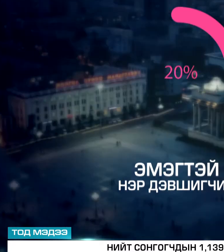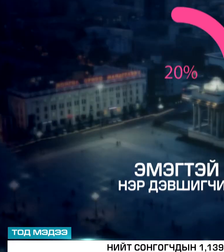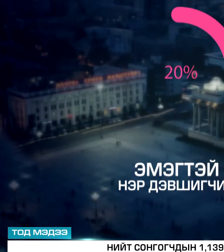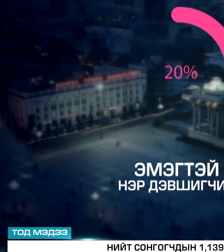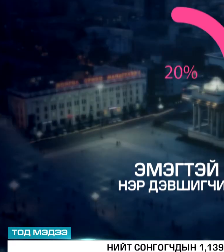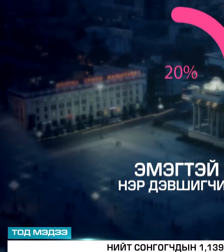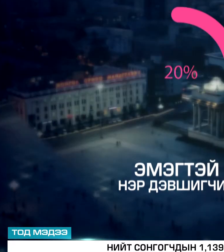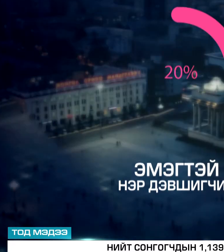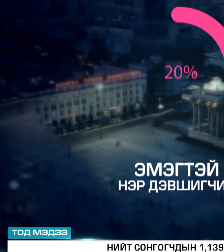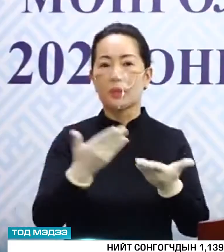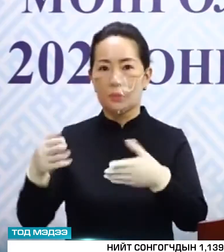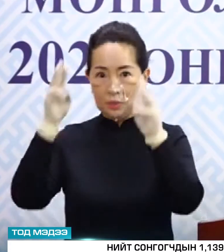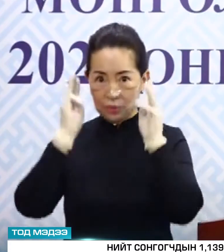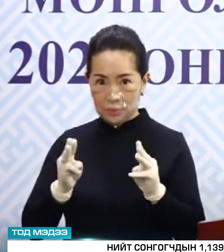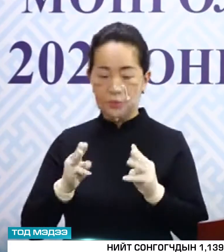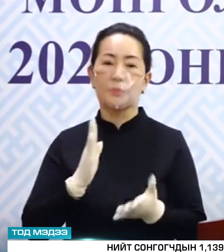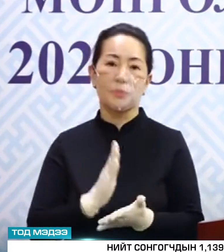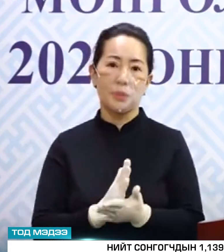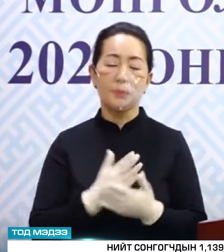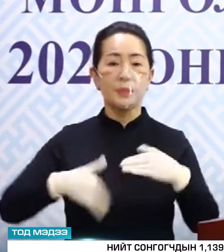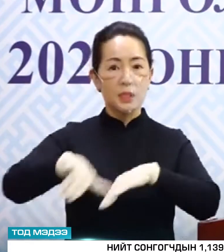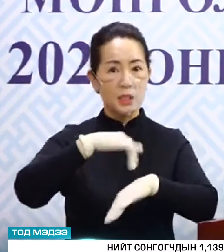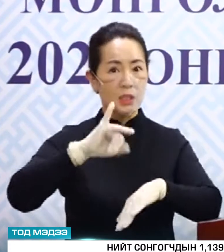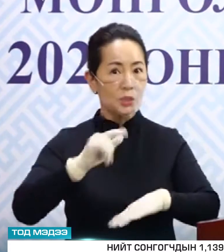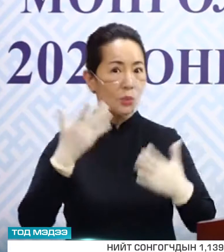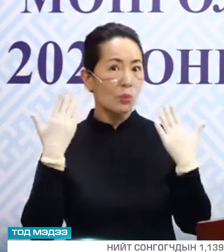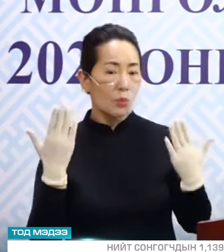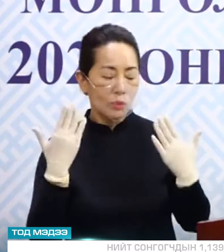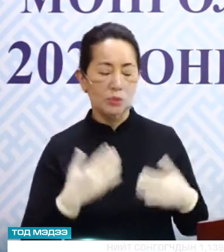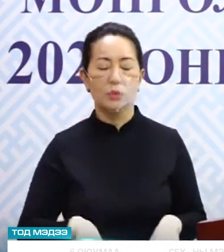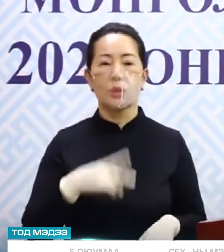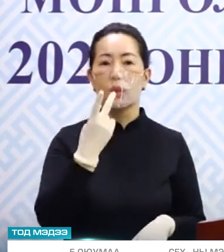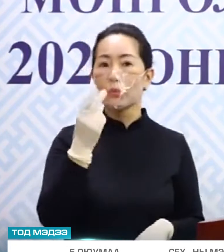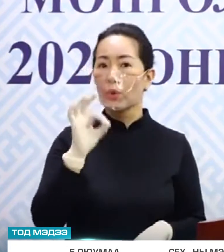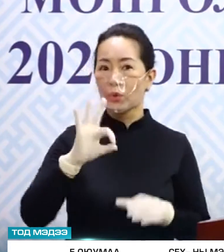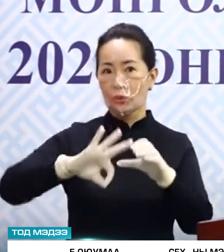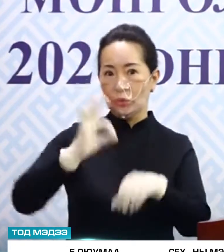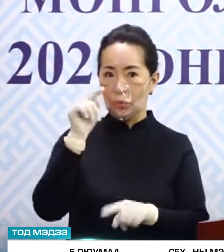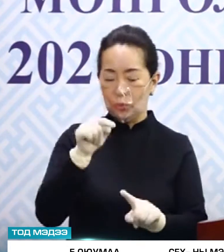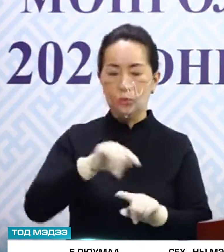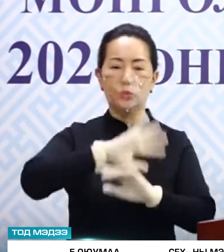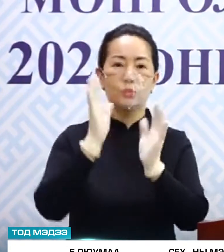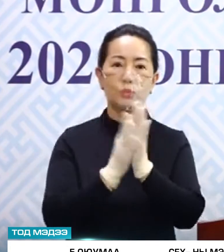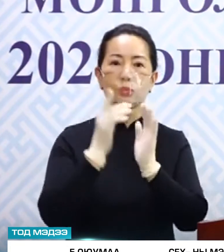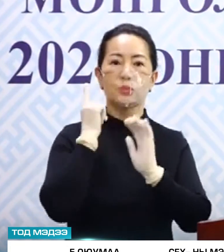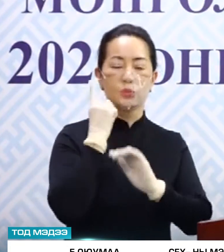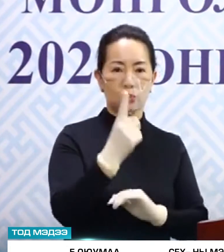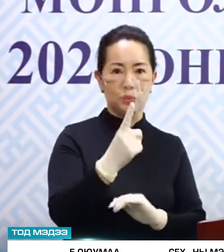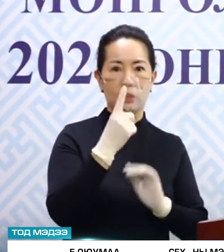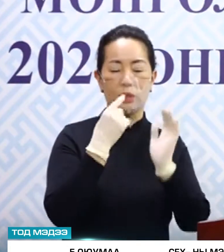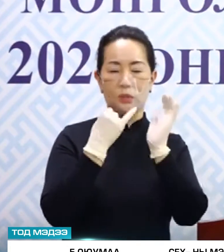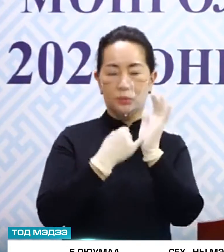ерөнхийлөөс танилцууллаа. За их хурлын 2020 оны сонгуульд нийт 606 нэр дэвшигч